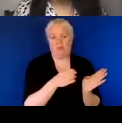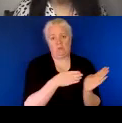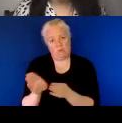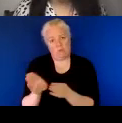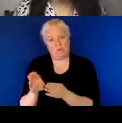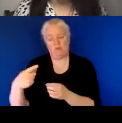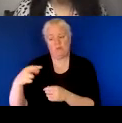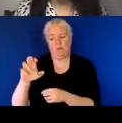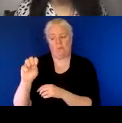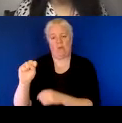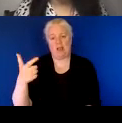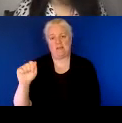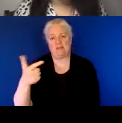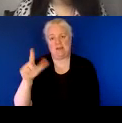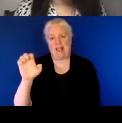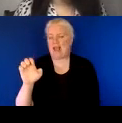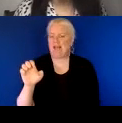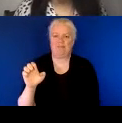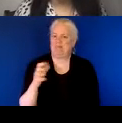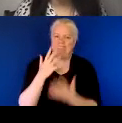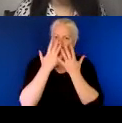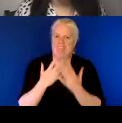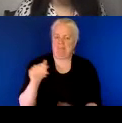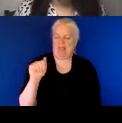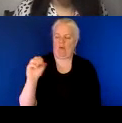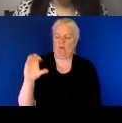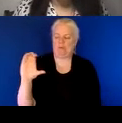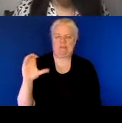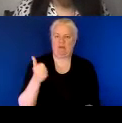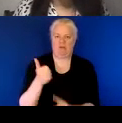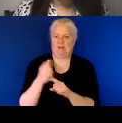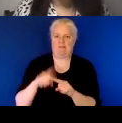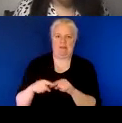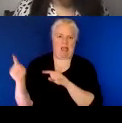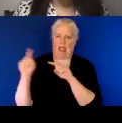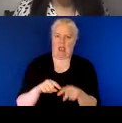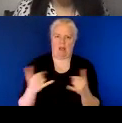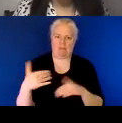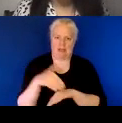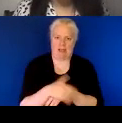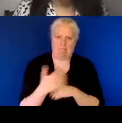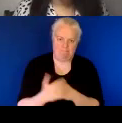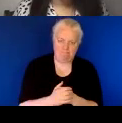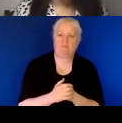I would just like to thank you all for attending this town hall. 感谢 我们